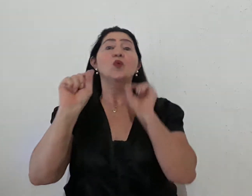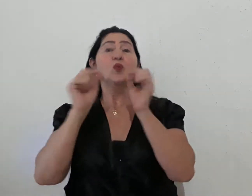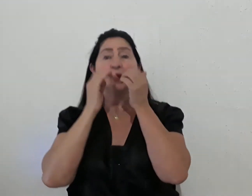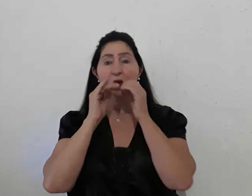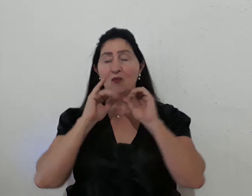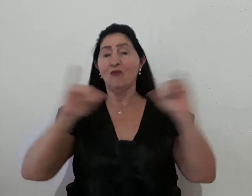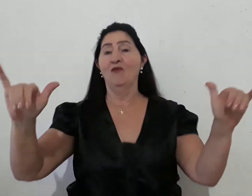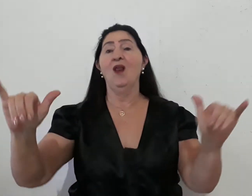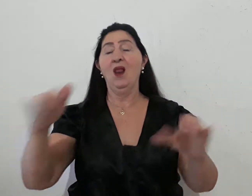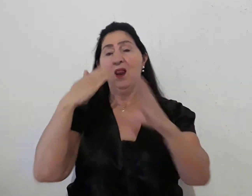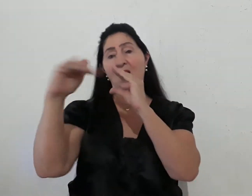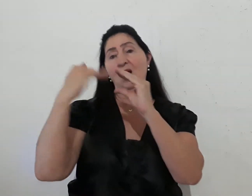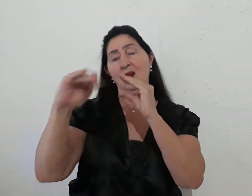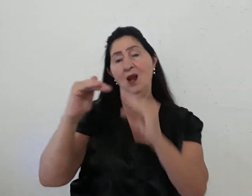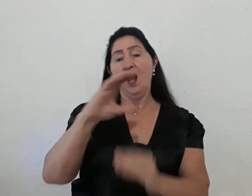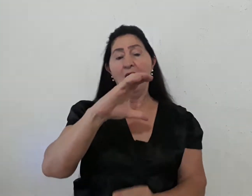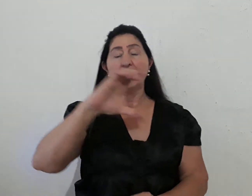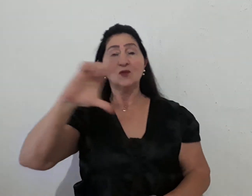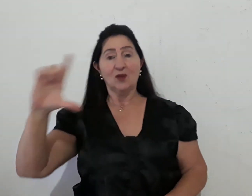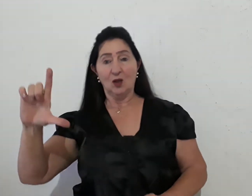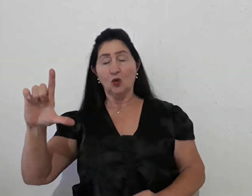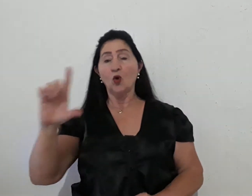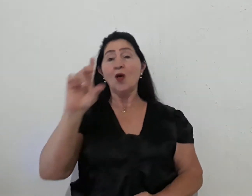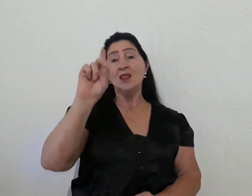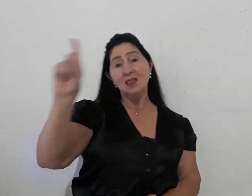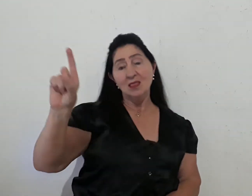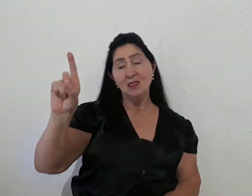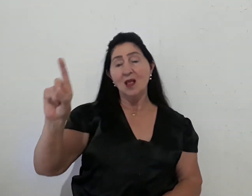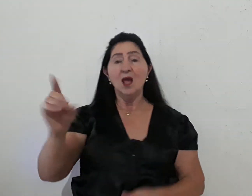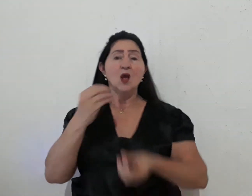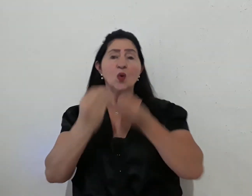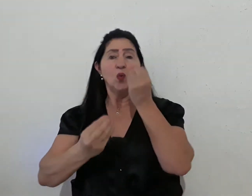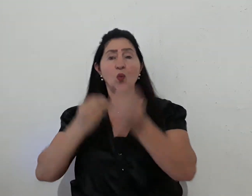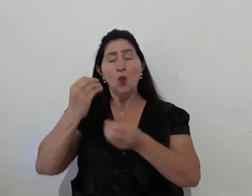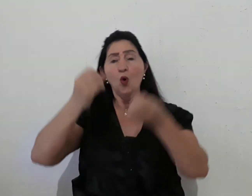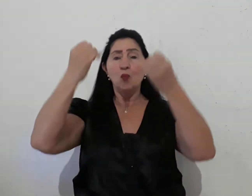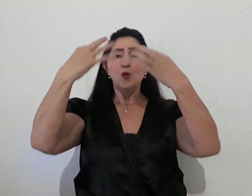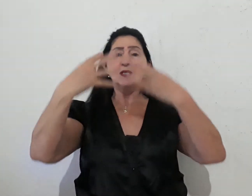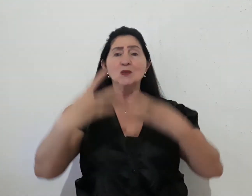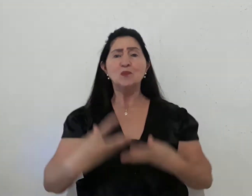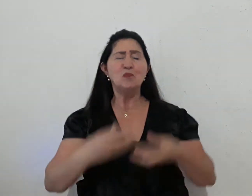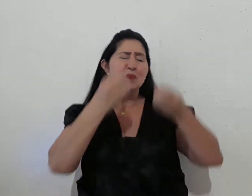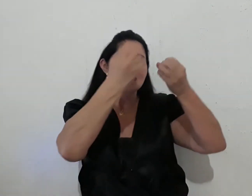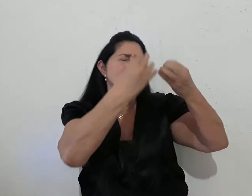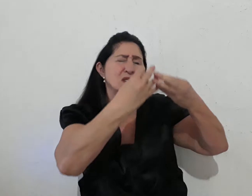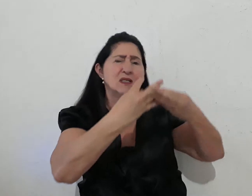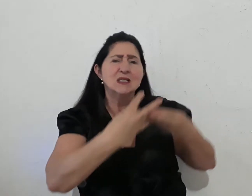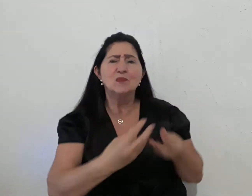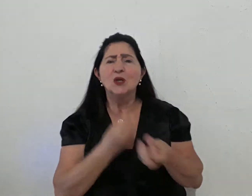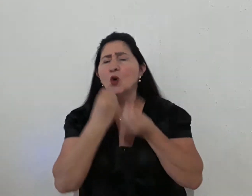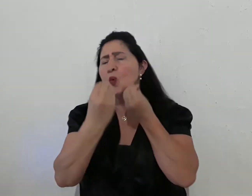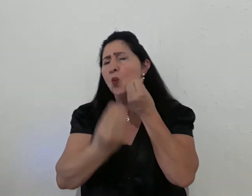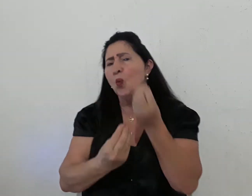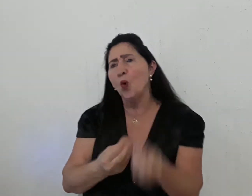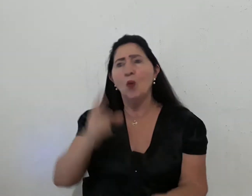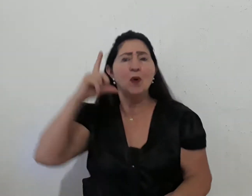os classificadores descritivos desempenham uma função descritiva, podendo detalhar som,